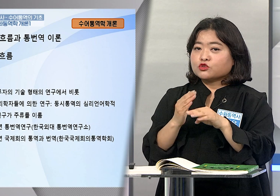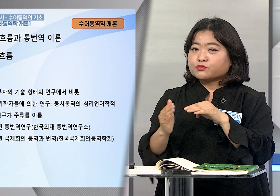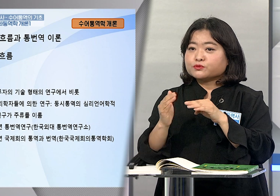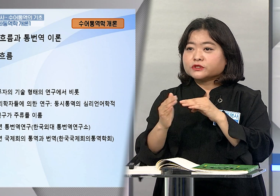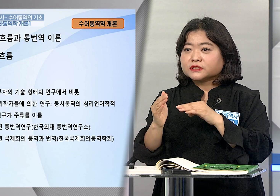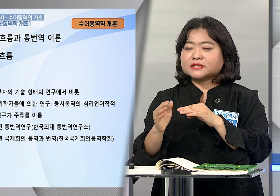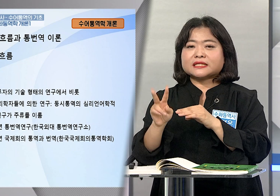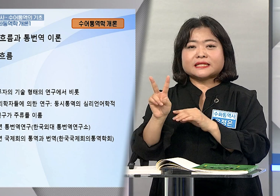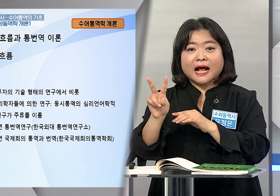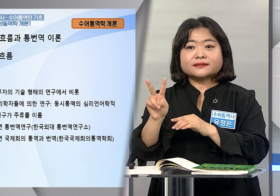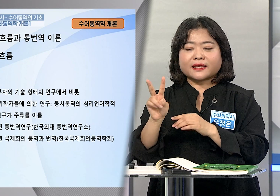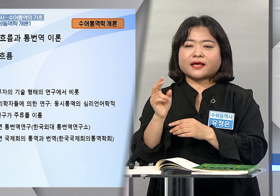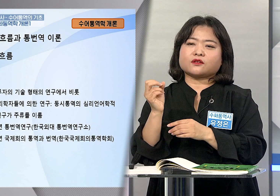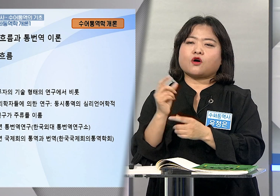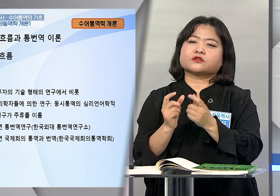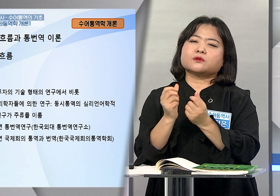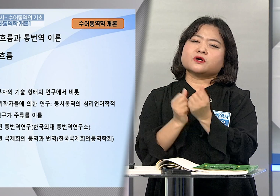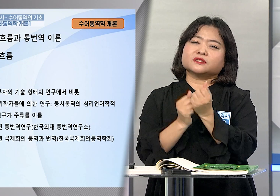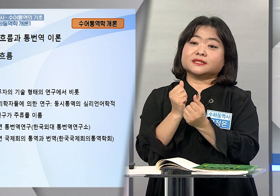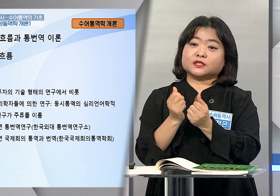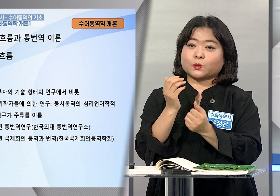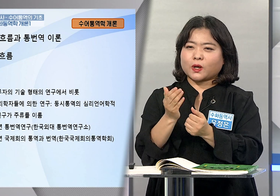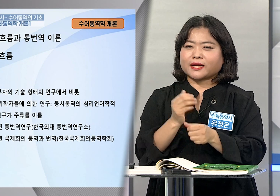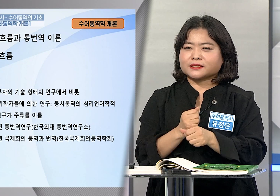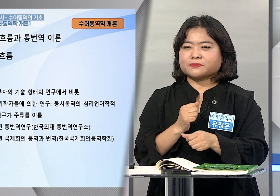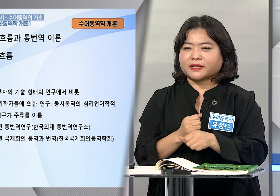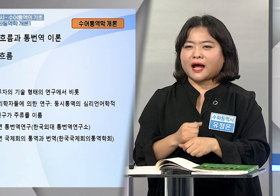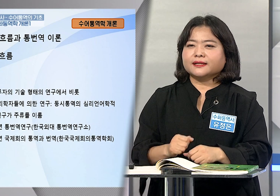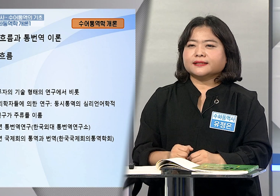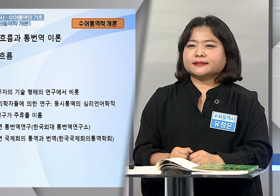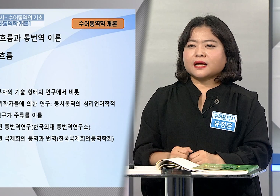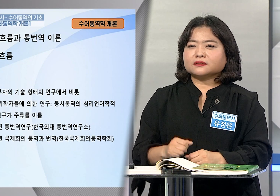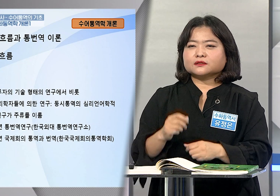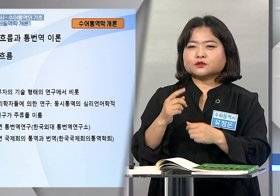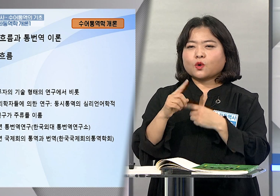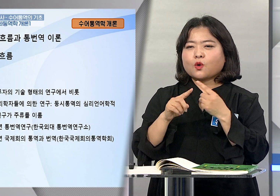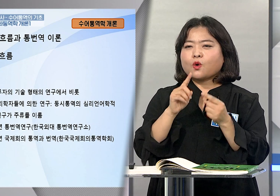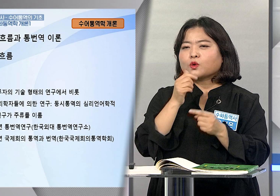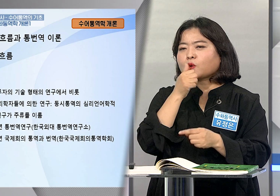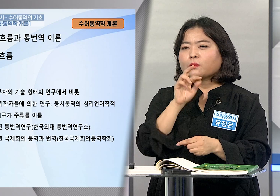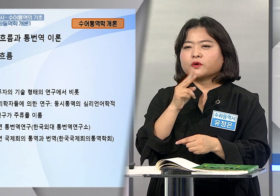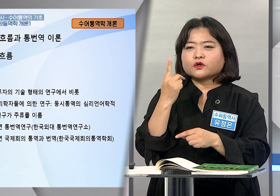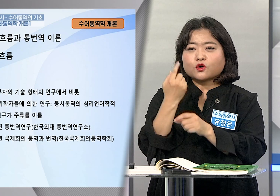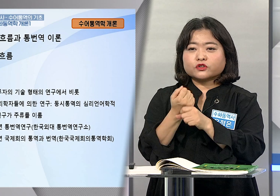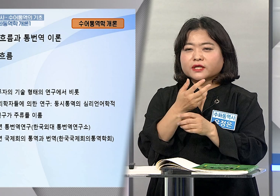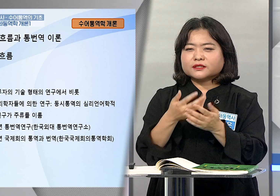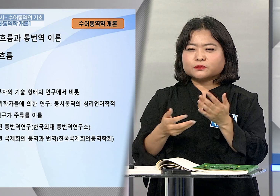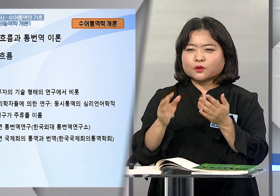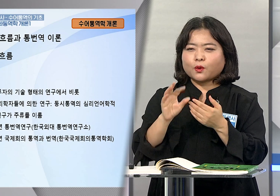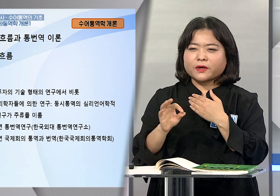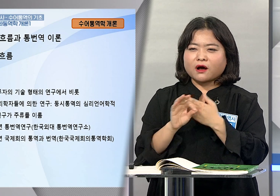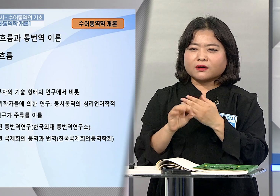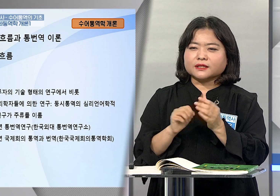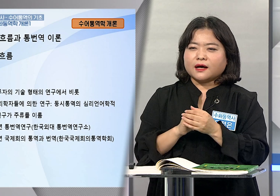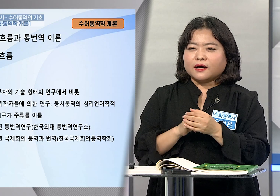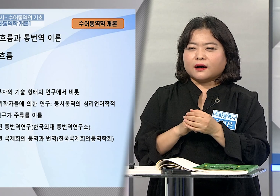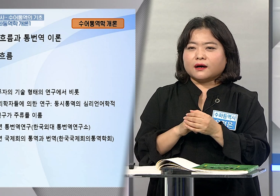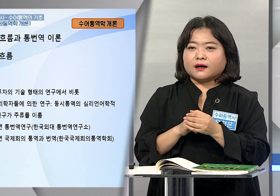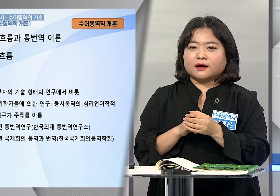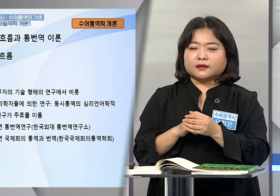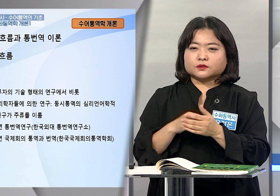2장 뒷부분은 2강 때 더 설명을 드리도록 하겠습니다. 일단은 통번역 연구의 흐름으로